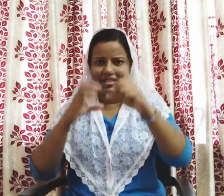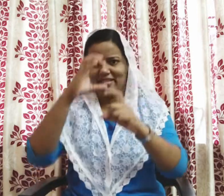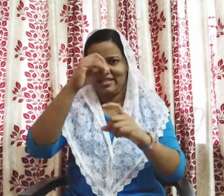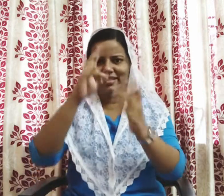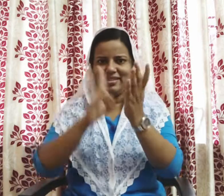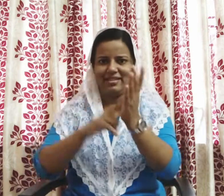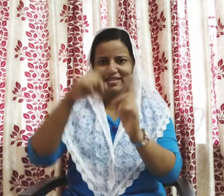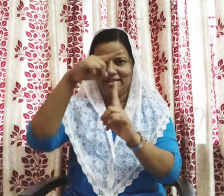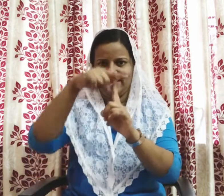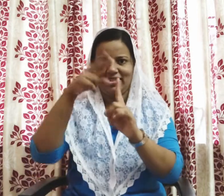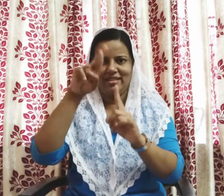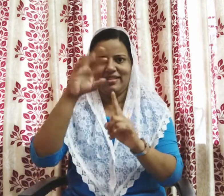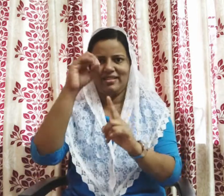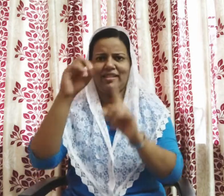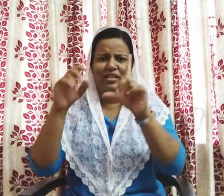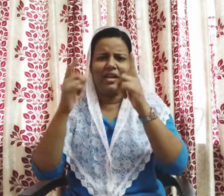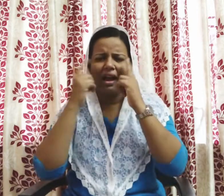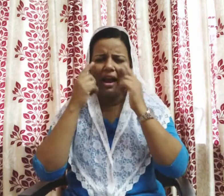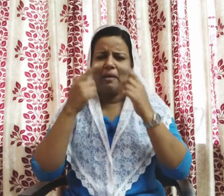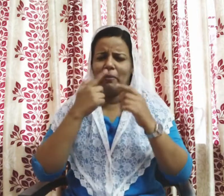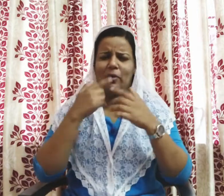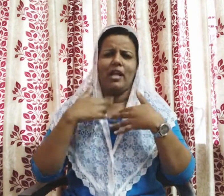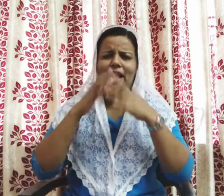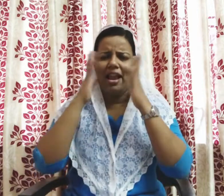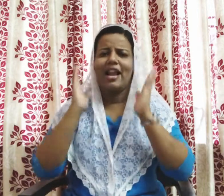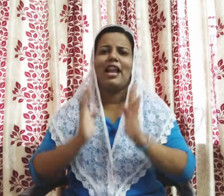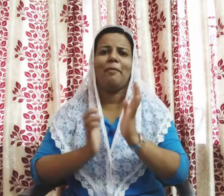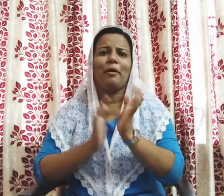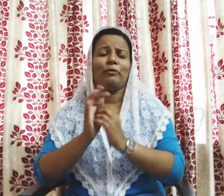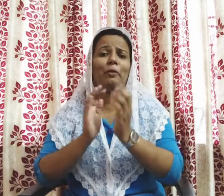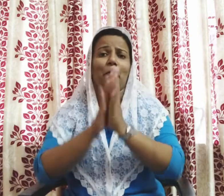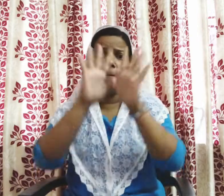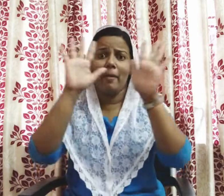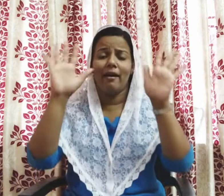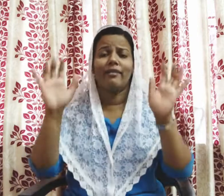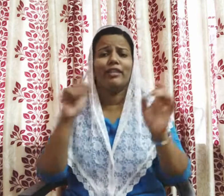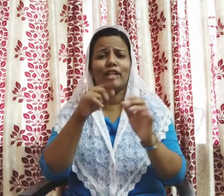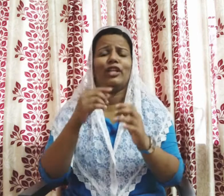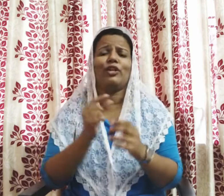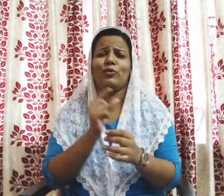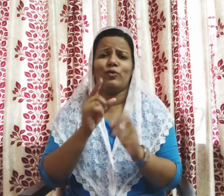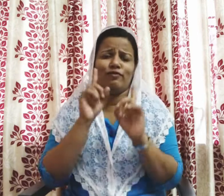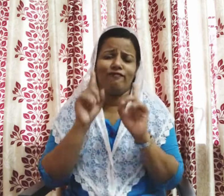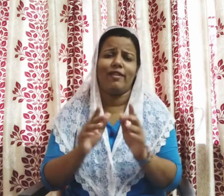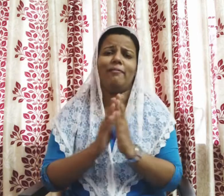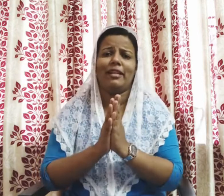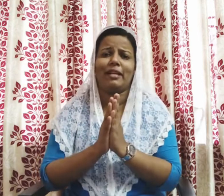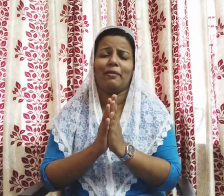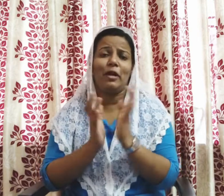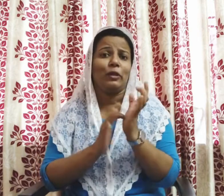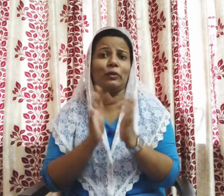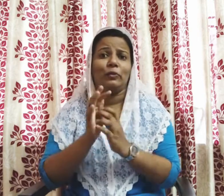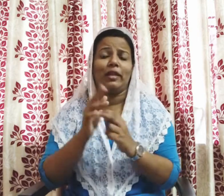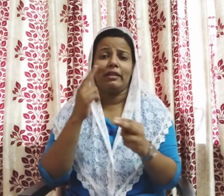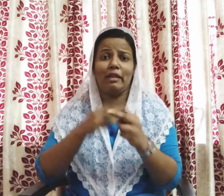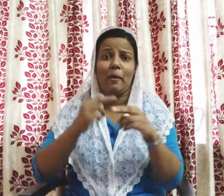അങ്ങയുടെ അവയവങ്ങളാണ്, അങ്ങ് ഉപയോഗിച്ചാട്ടെ. അങ്ങയുടെ നാമത്തിൻ്റെ മഹത്വത്തിനായിട്ട് യേശുവിനെ ഉയർത്തുവാൻ, അവനെ